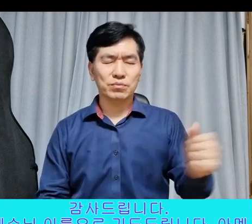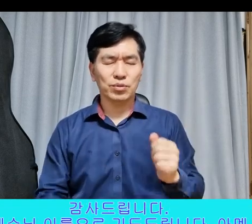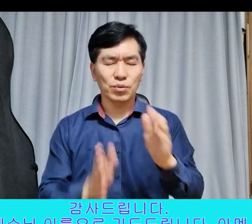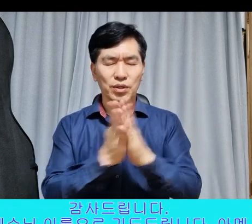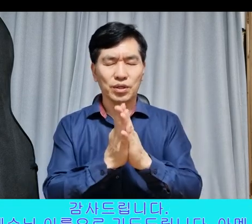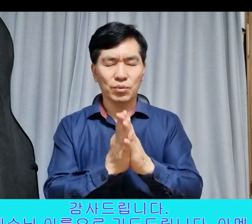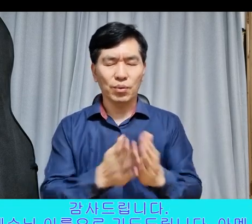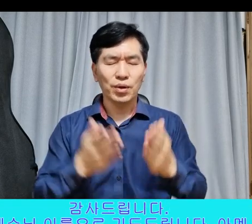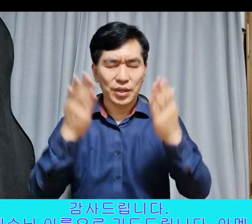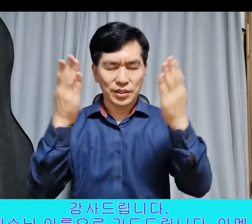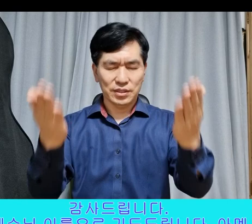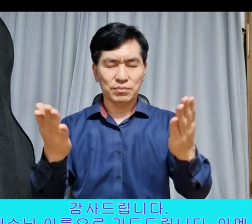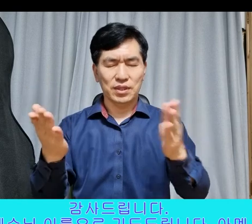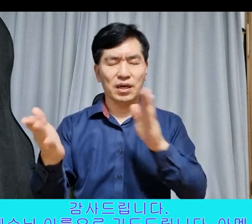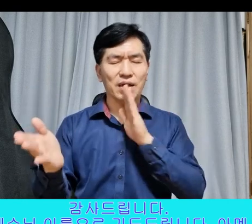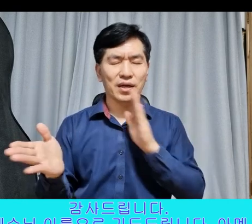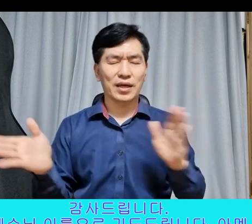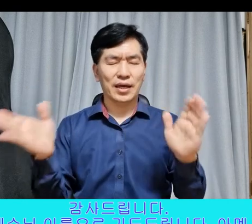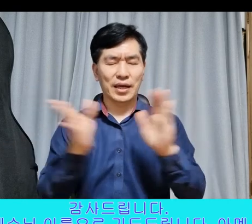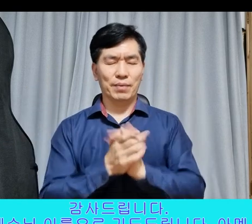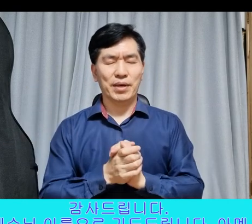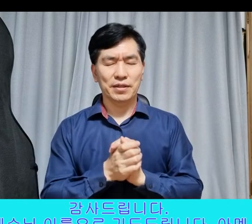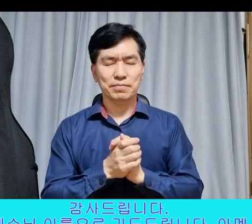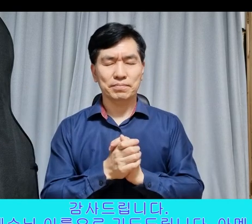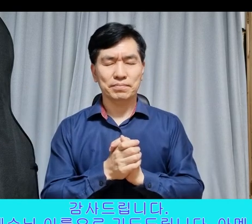이름으로 기도드립니다. 아멘.